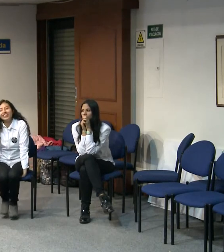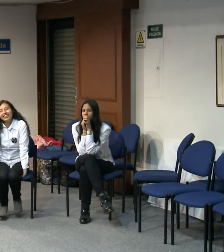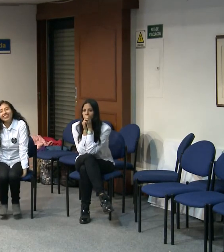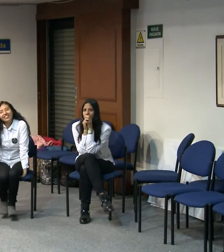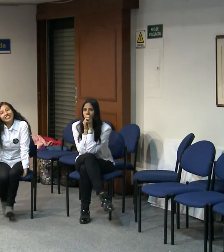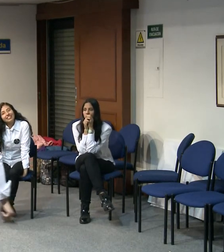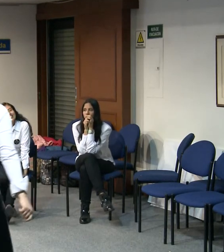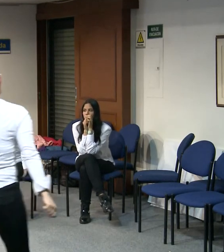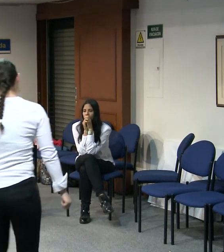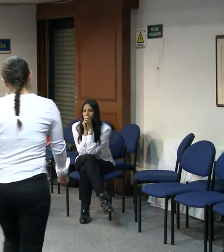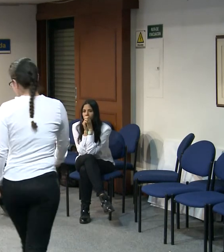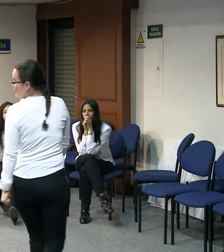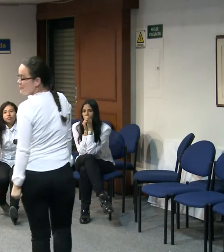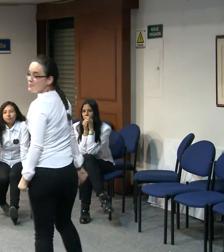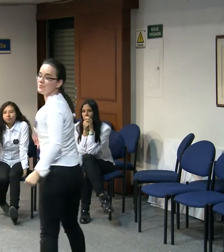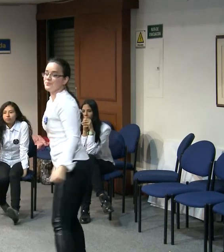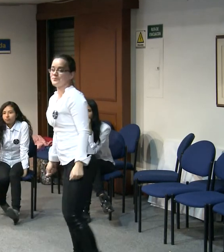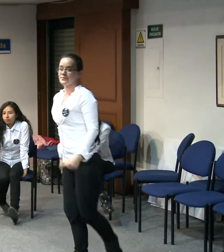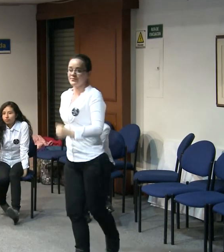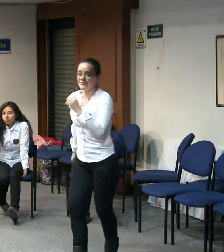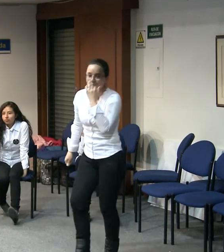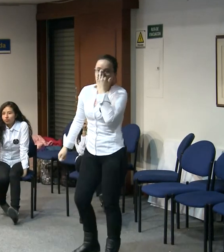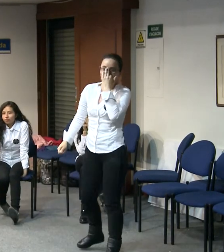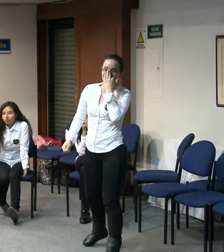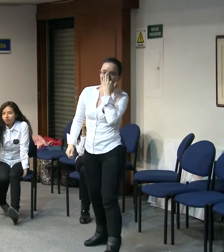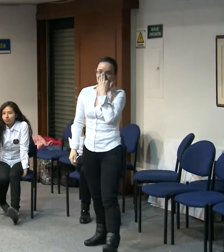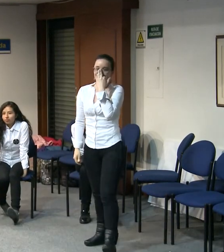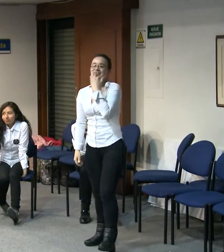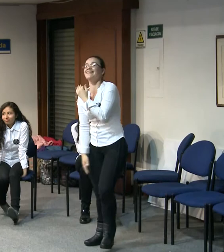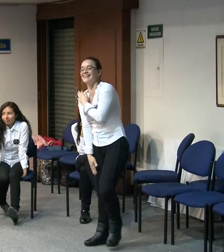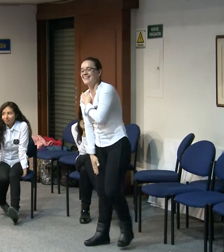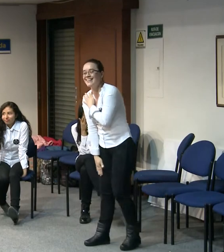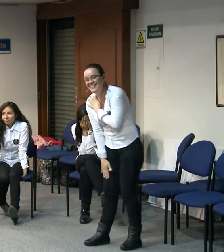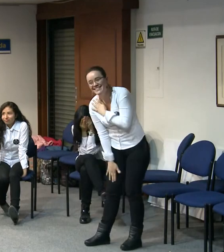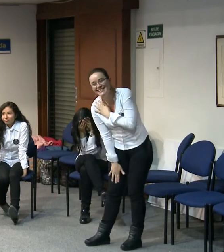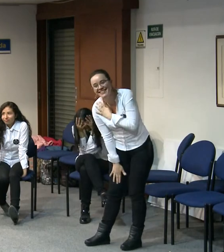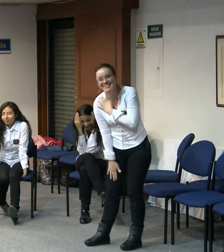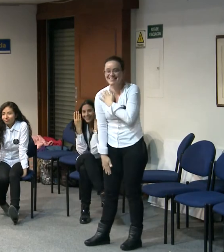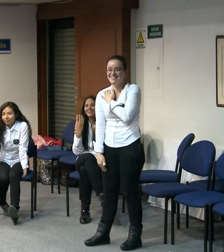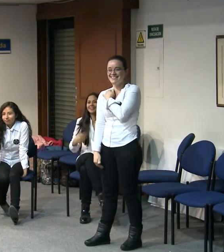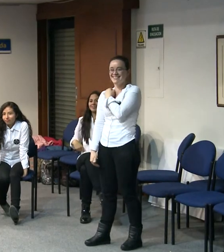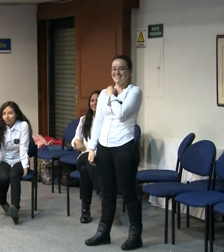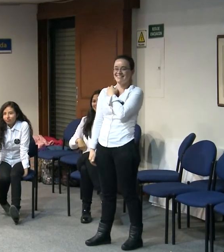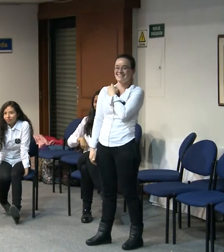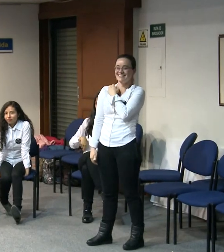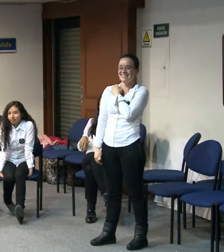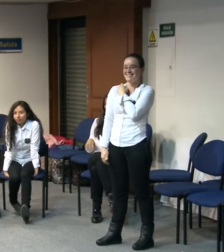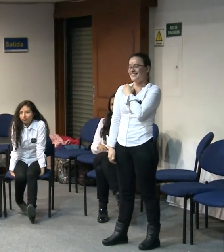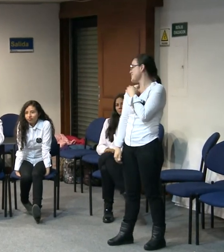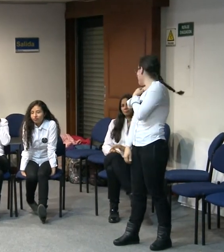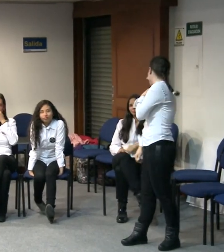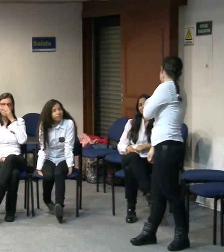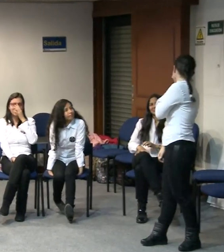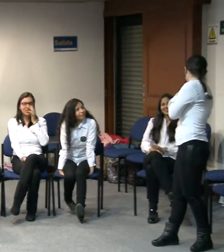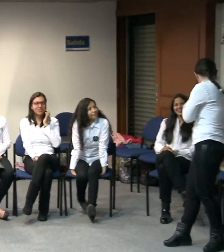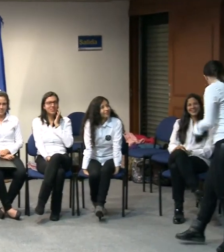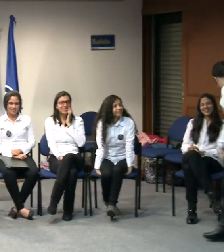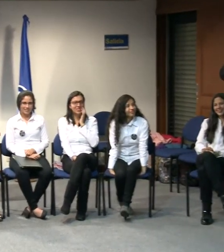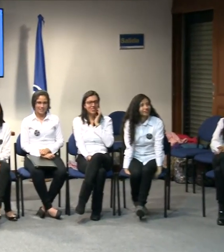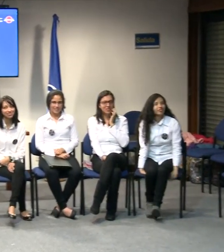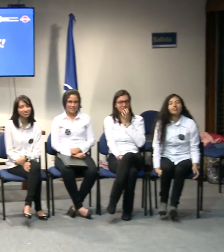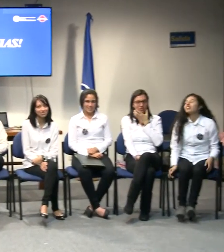Gracias. Bueno, pues las felicito. No sé por qué están tan tensas. Sí, ellas deberían estar más relajadas hablando de interacción y